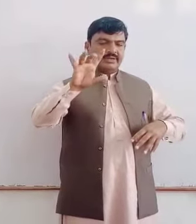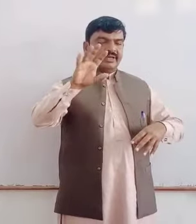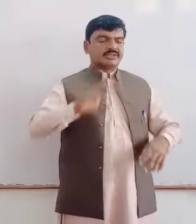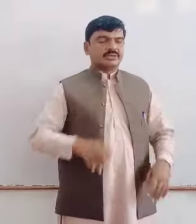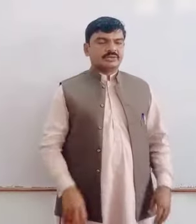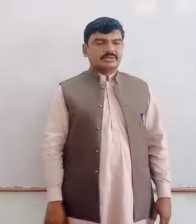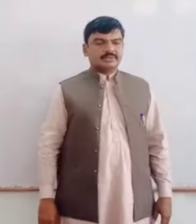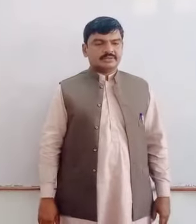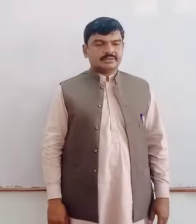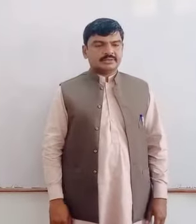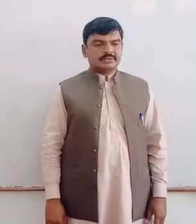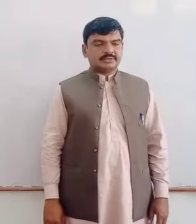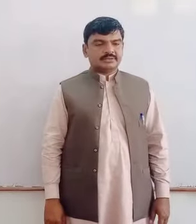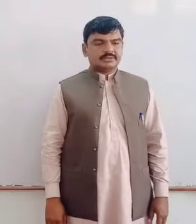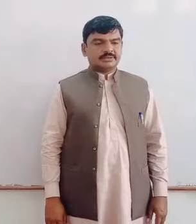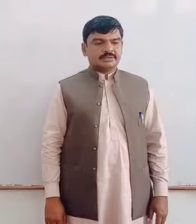गारे सौर, आबे जमजम,